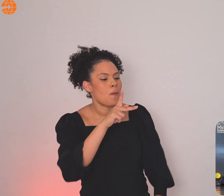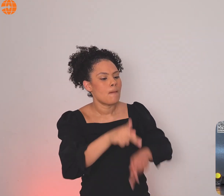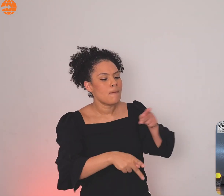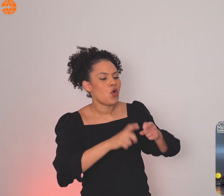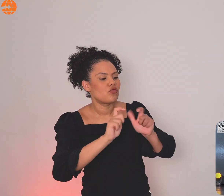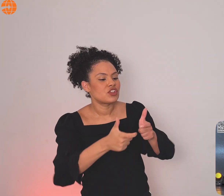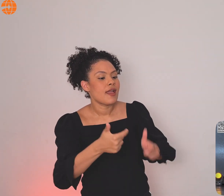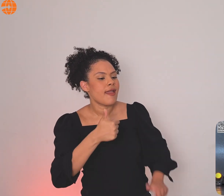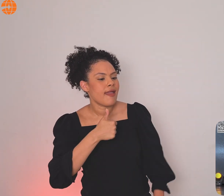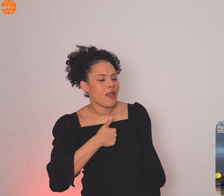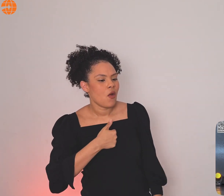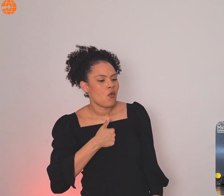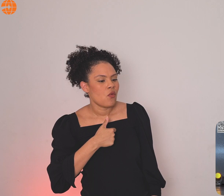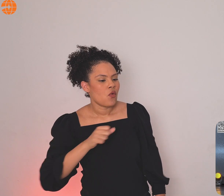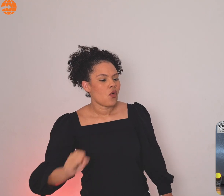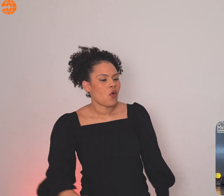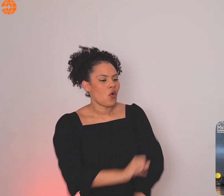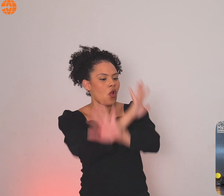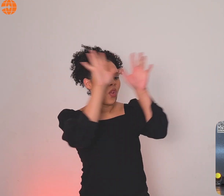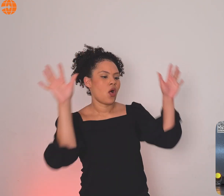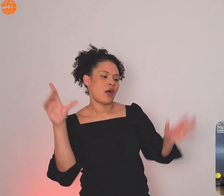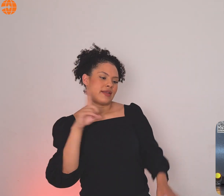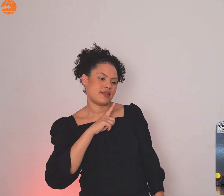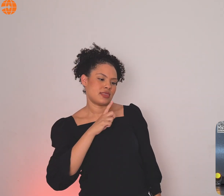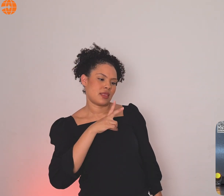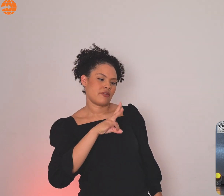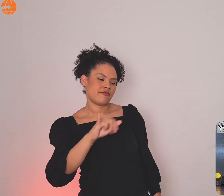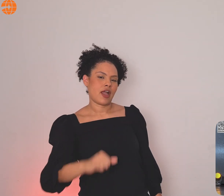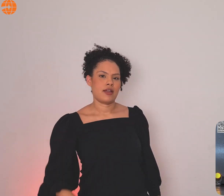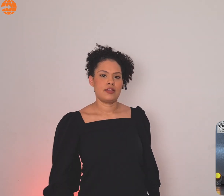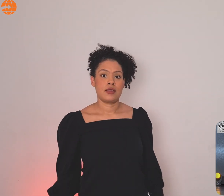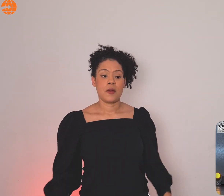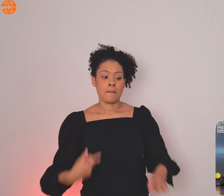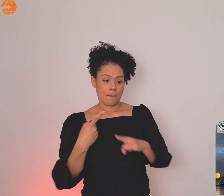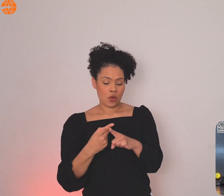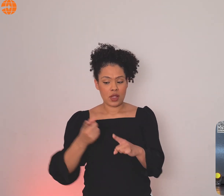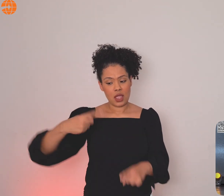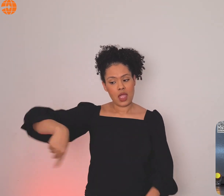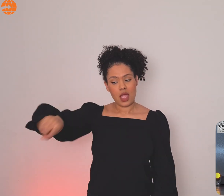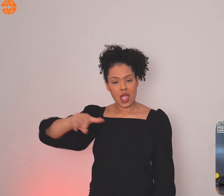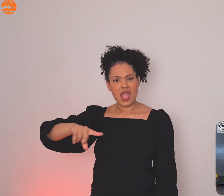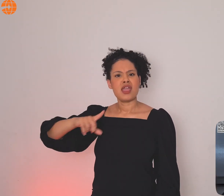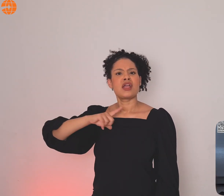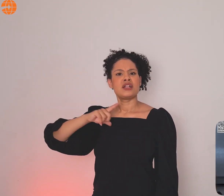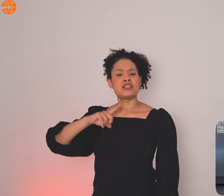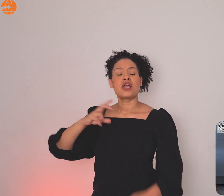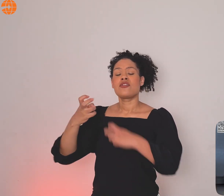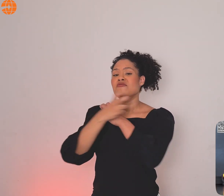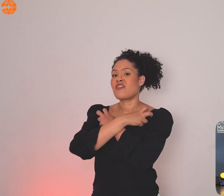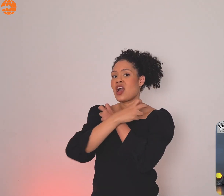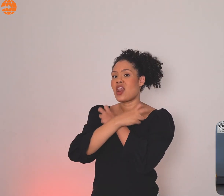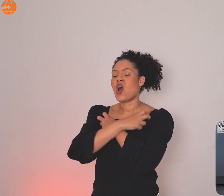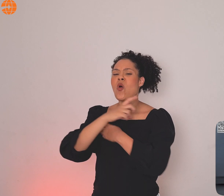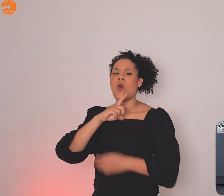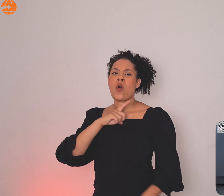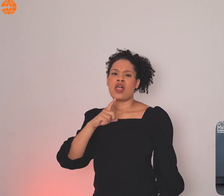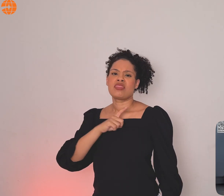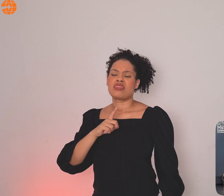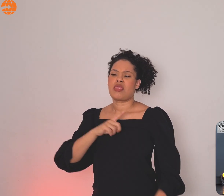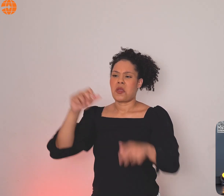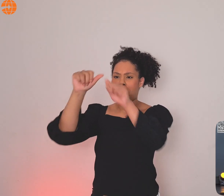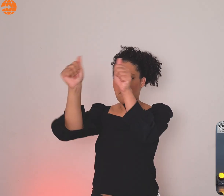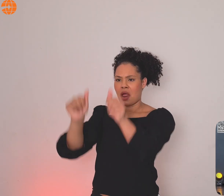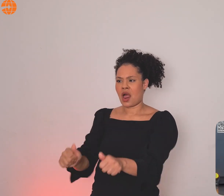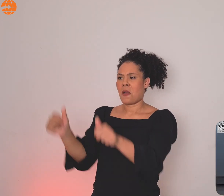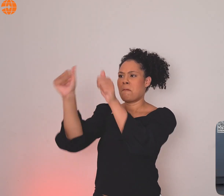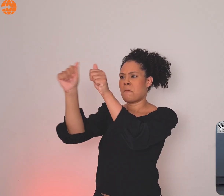quê? Porque o faraó, que tem um monte de deuses, o faraó que é um idólatra,